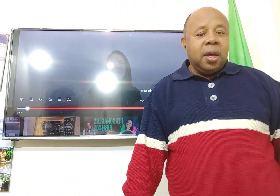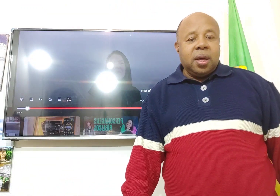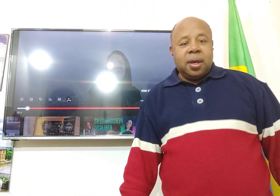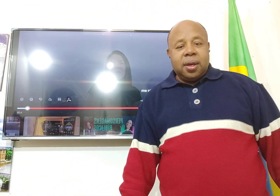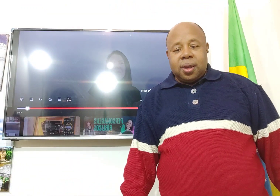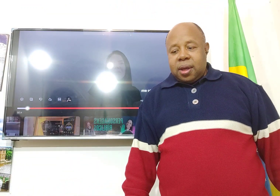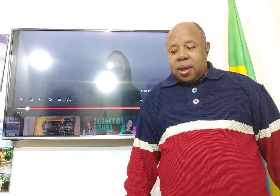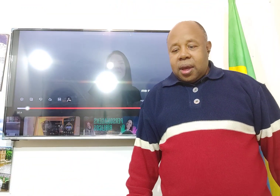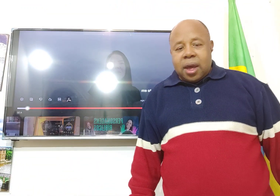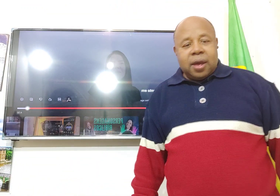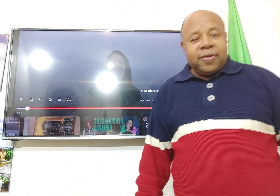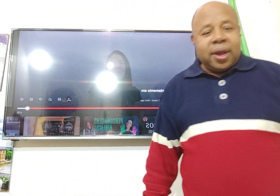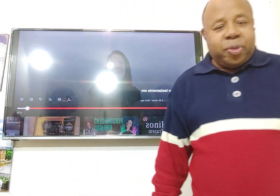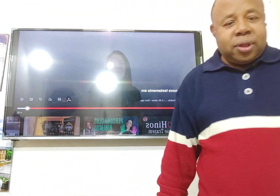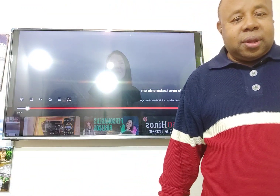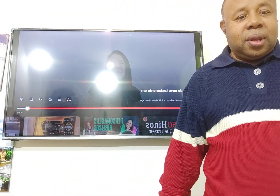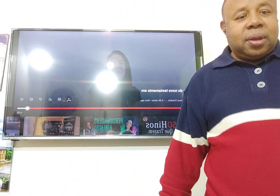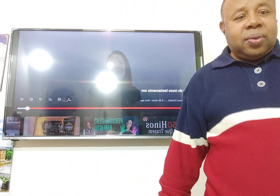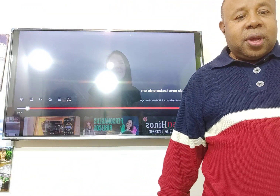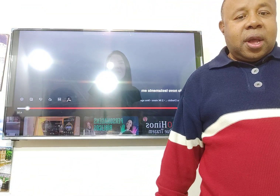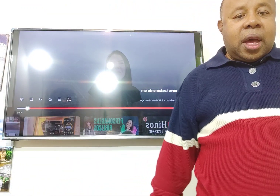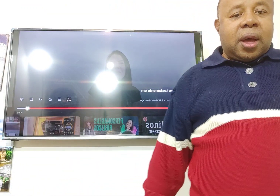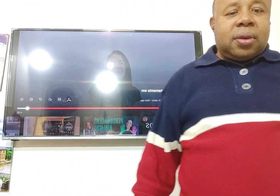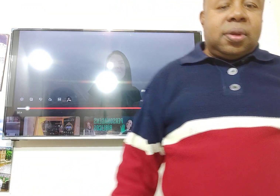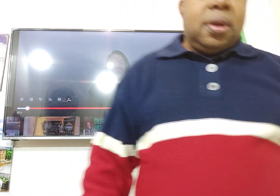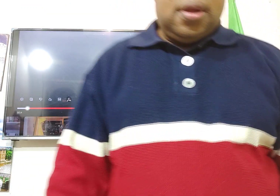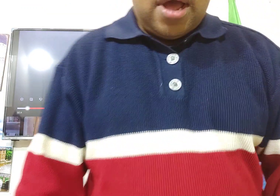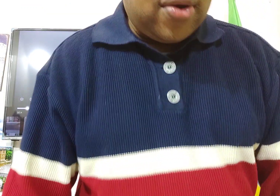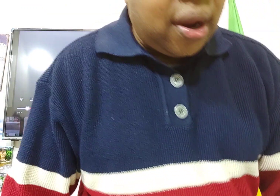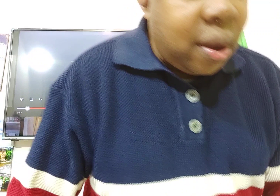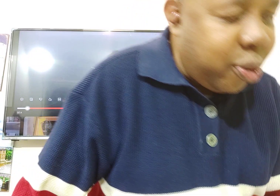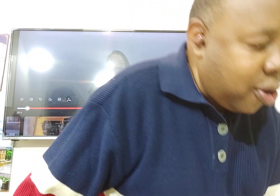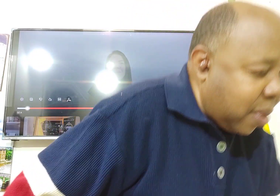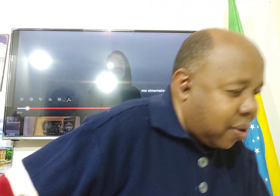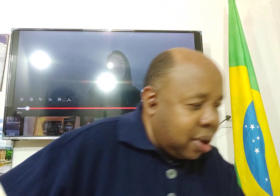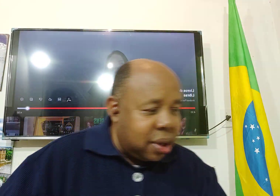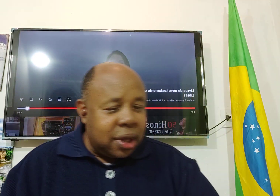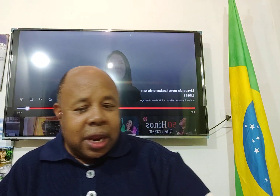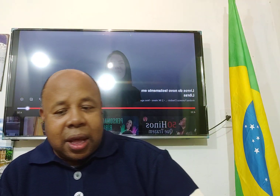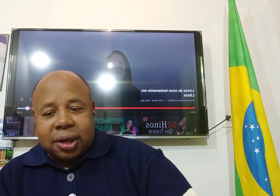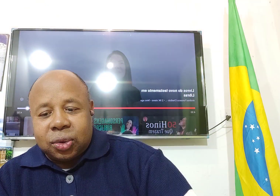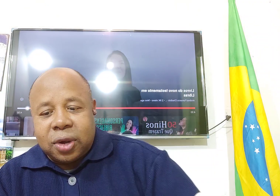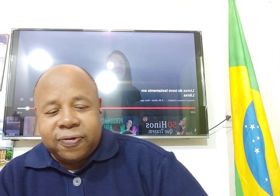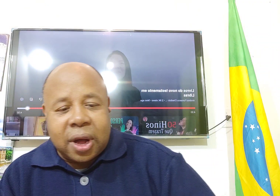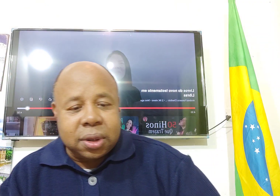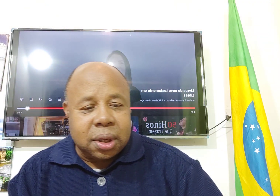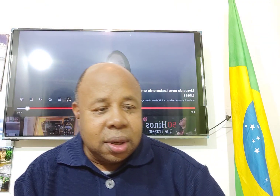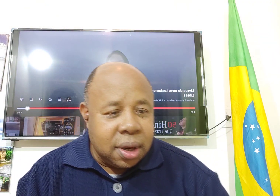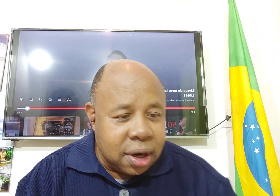Hã? É, ele vai repor. Não tem. Eu quero repor alguma coisa. Sei lá, acho que eu tenho falta. Eu